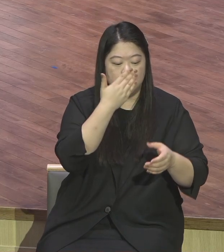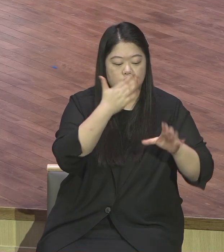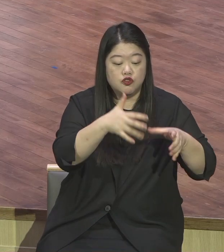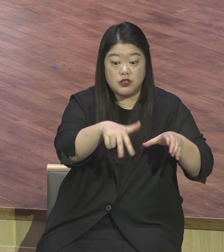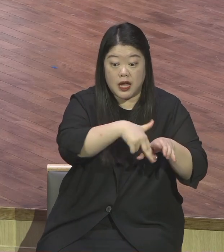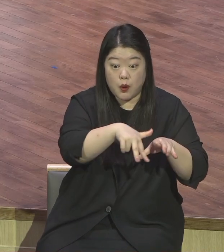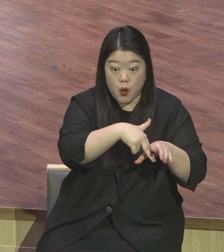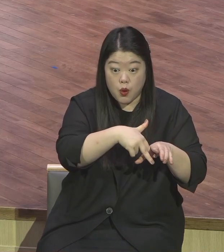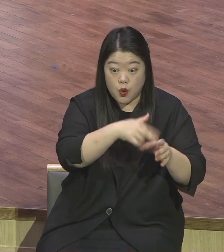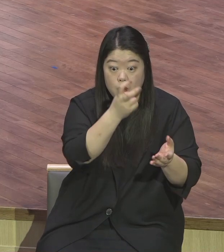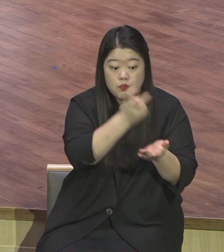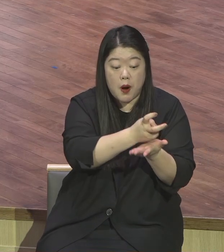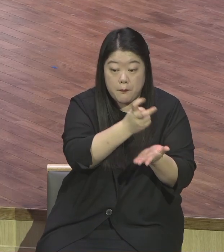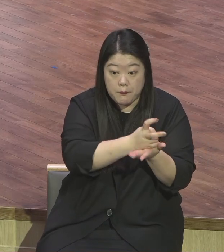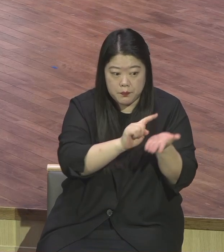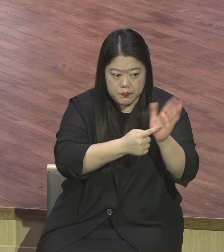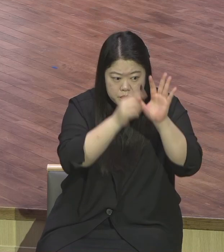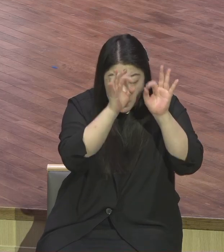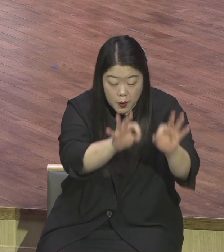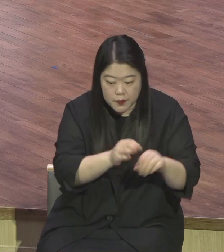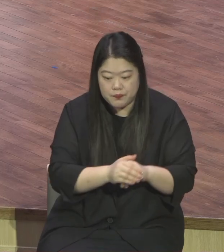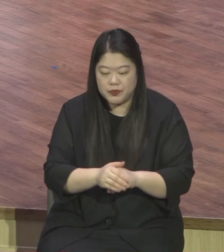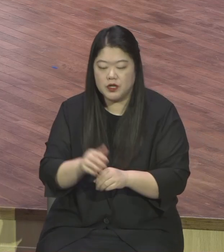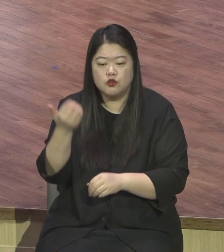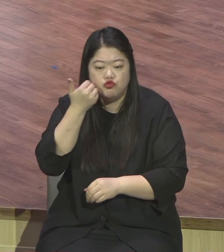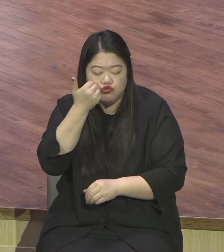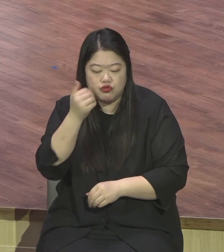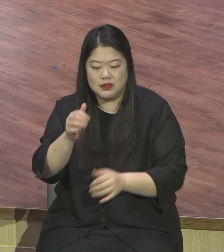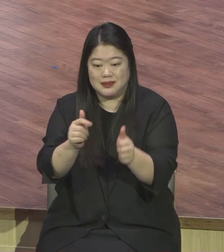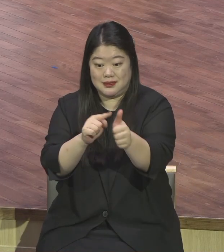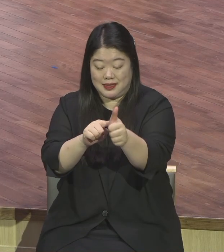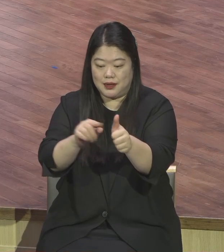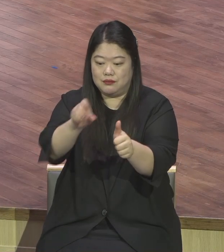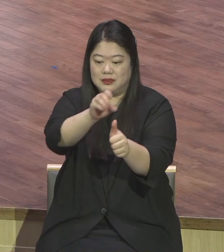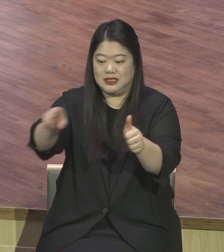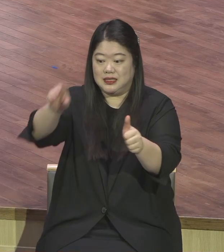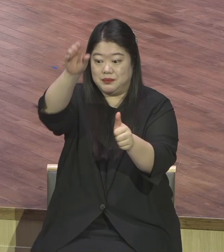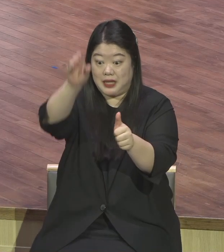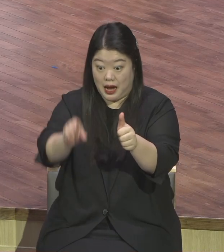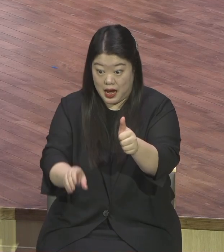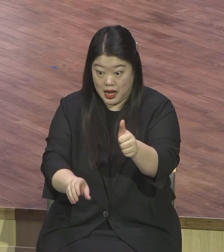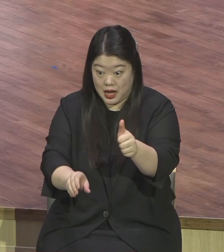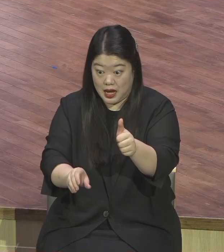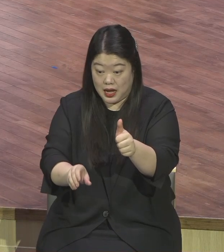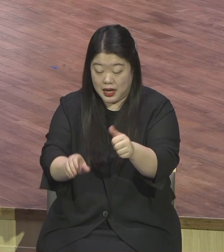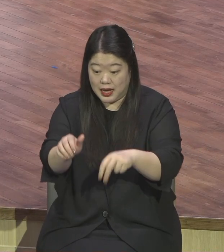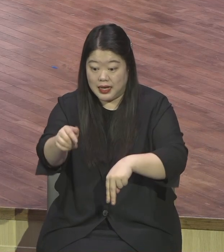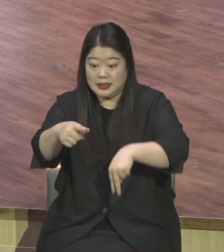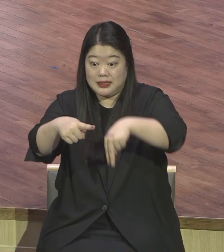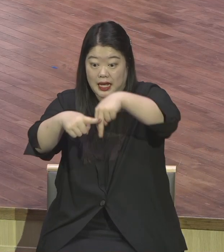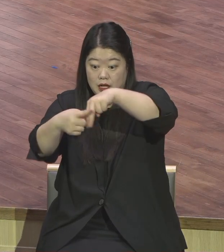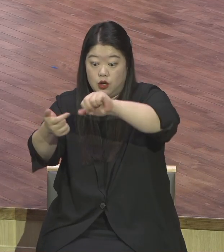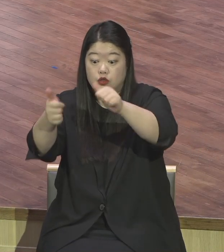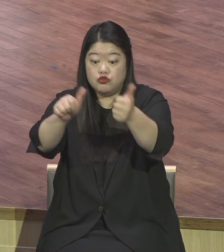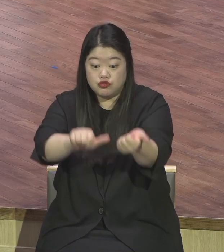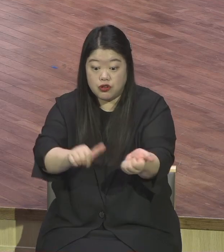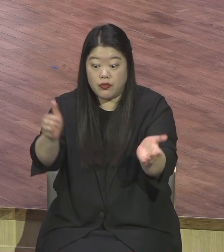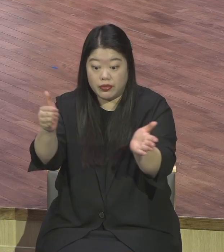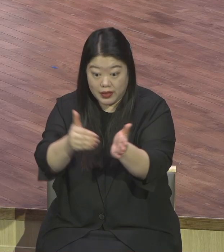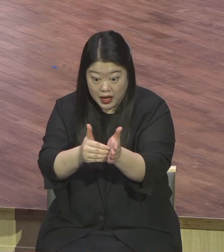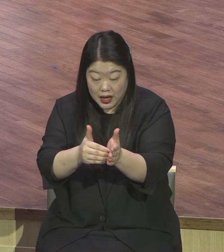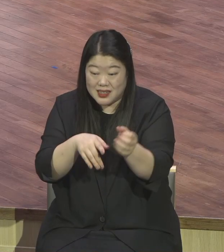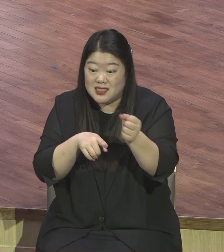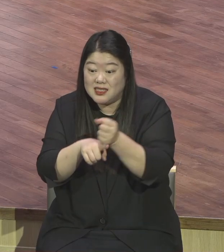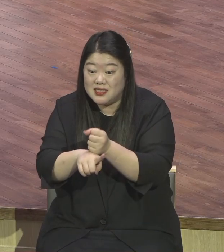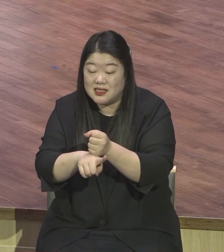있어. 그 예수님이 나무에 달려서 죽었기 때문에 저주받은 그러한 죽은 자가